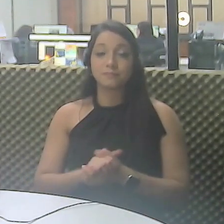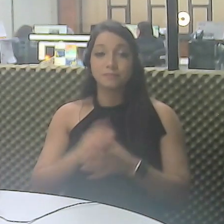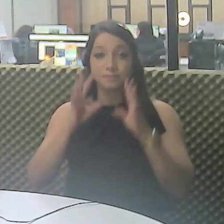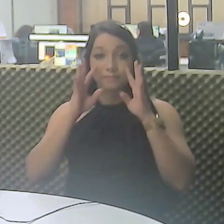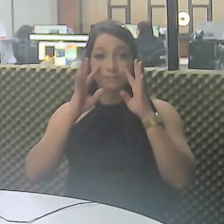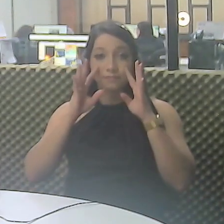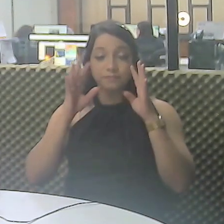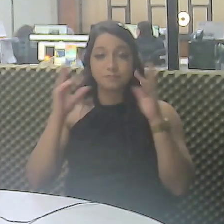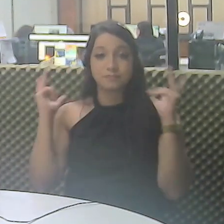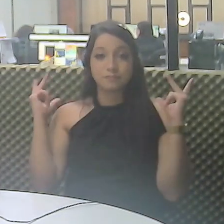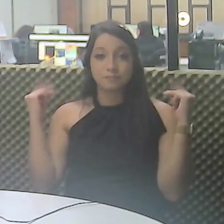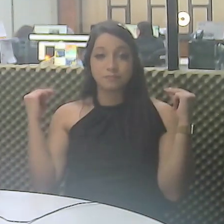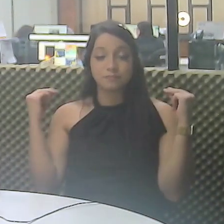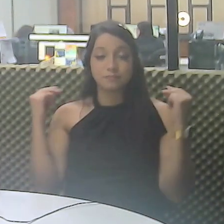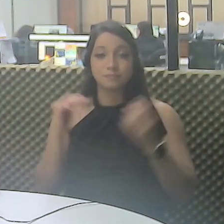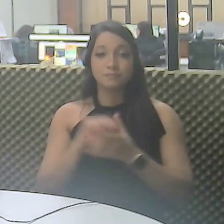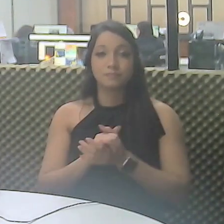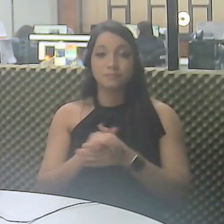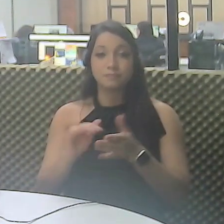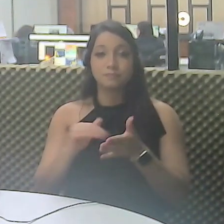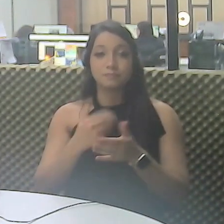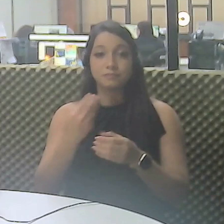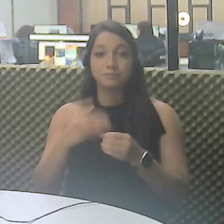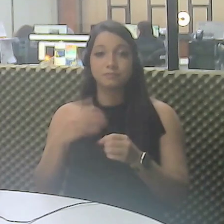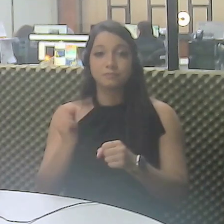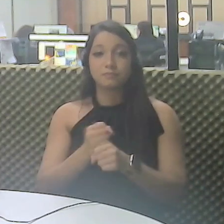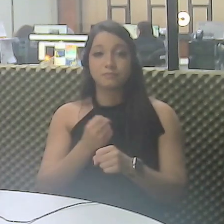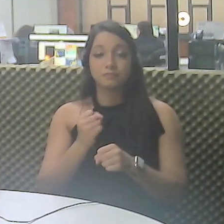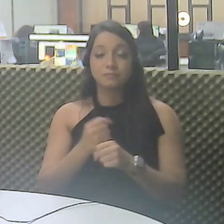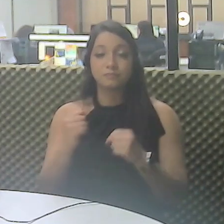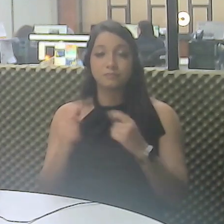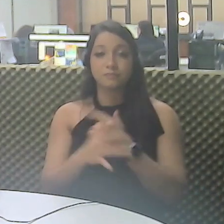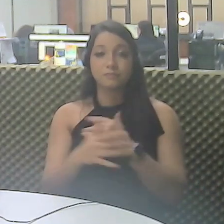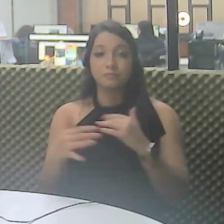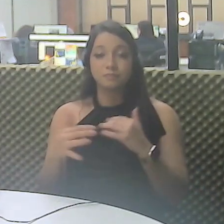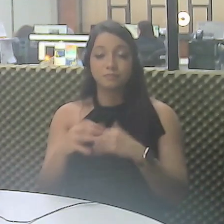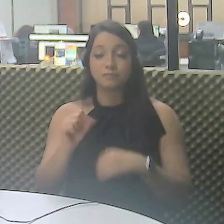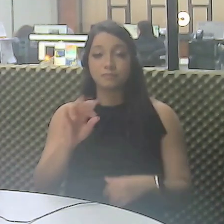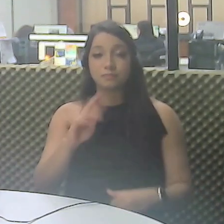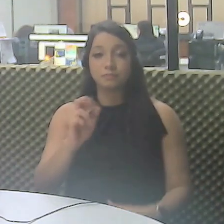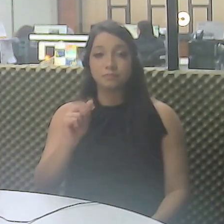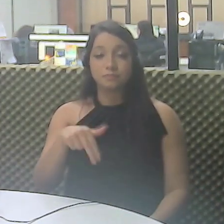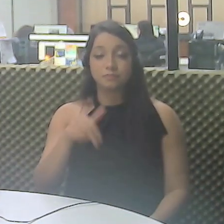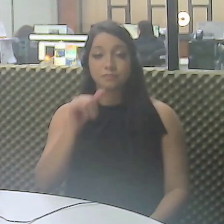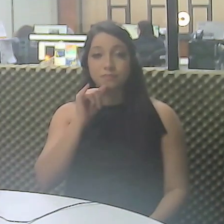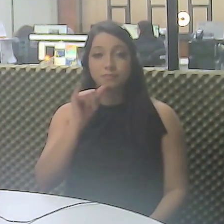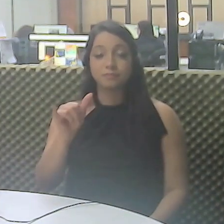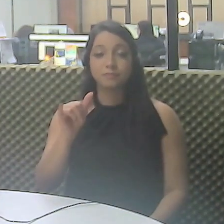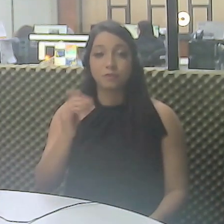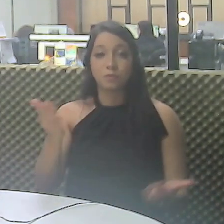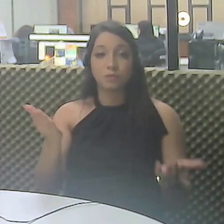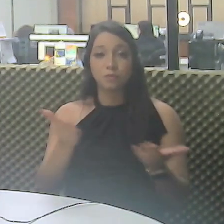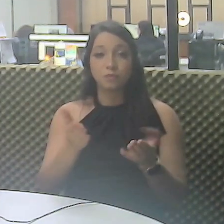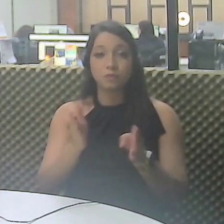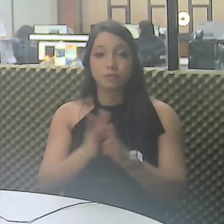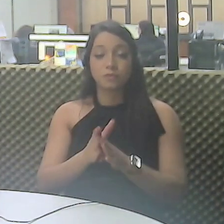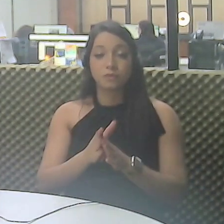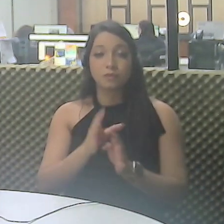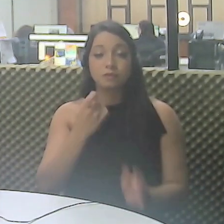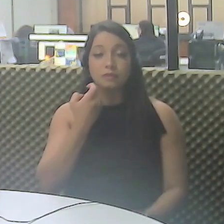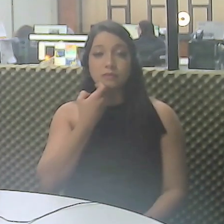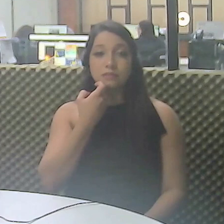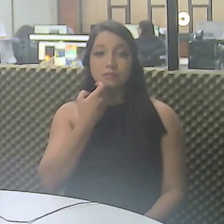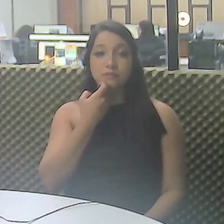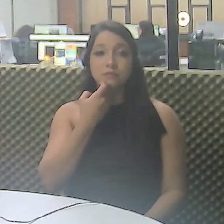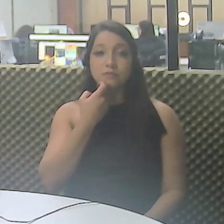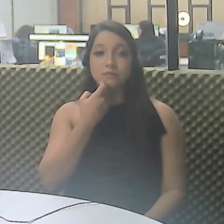Atenção, condutores de veículos. A Secretaria Municipal de Trânsito e Transportes, a CETRAN, informa que realiza de hoje até a próxima